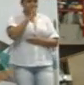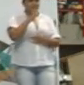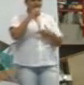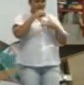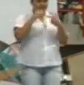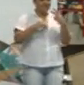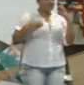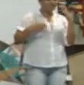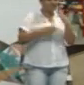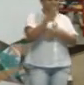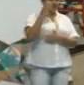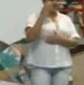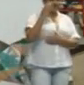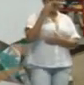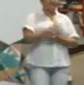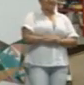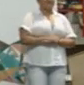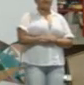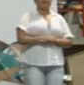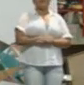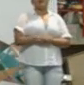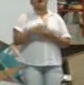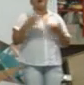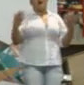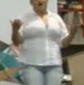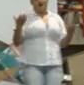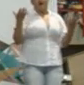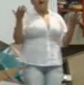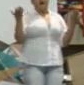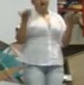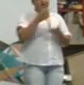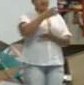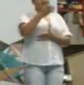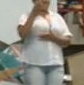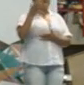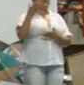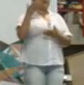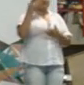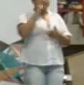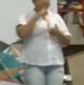Ah, agora você passa no Enem, agora você passa... Vai pro Canadá.